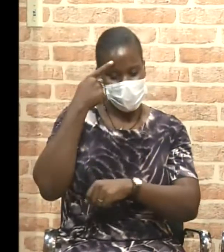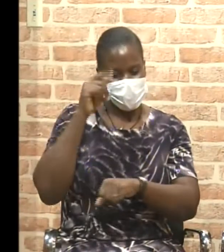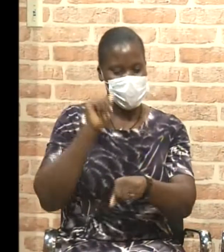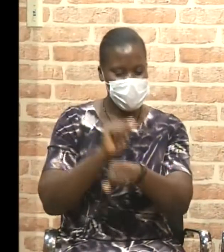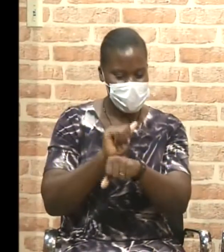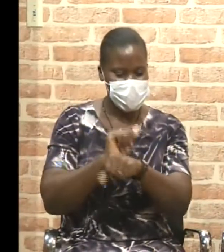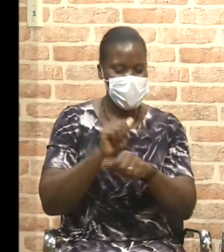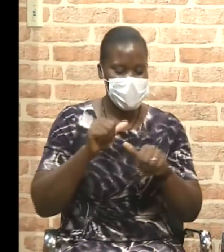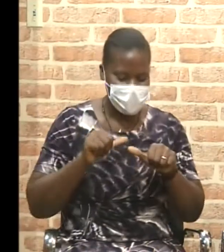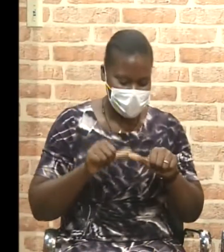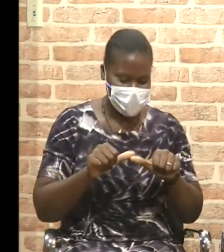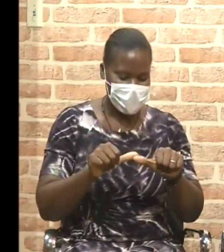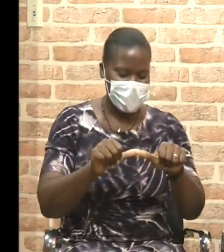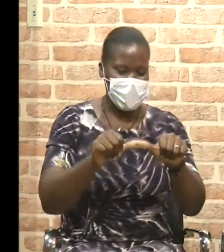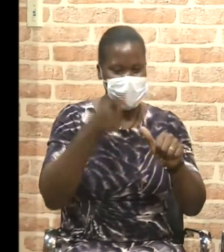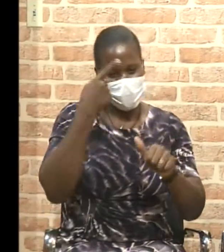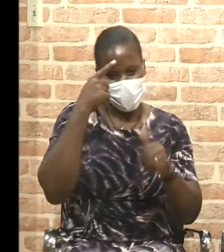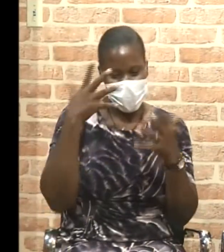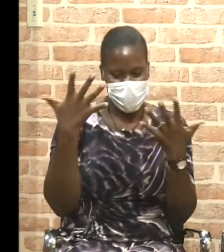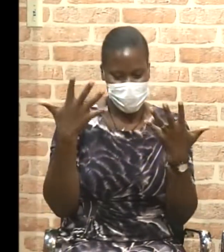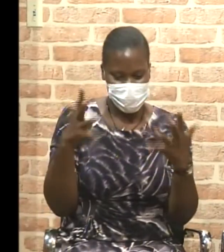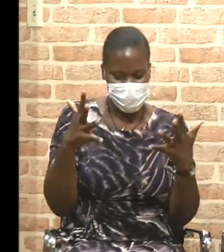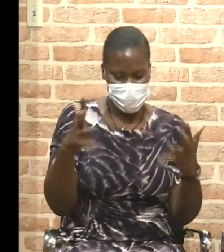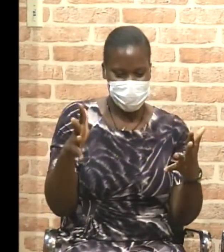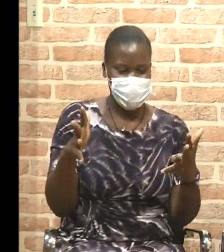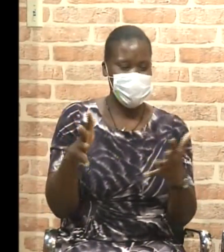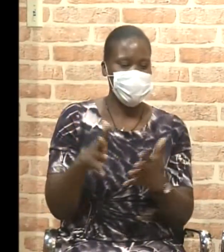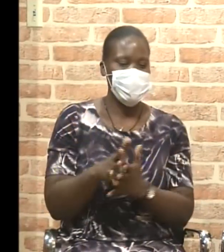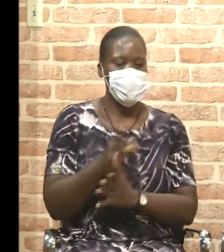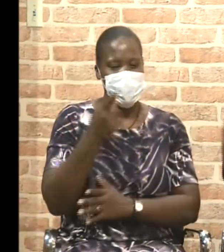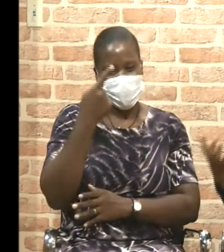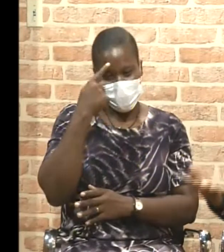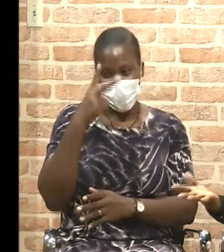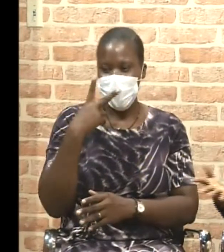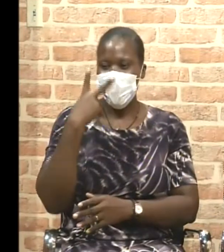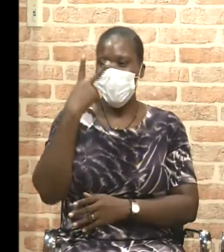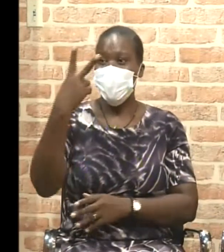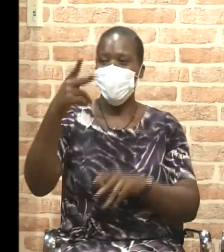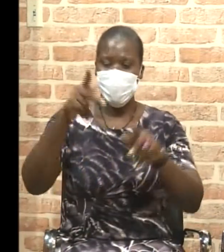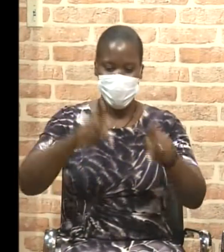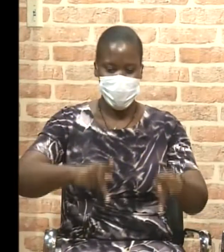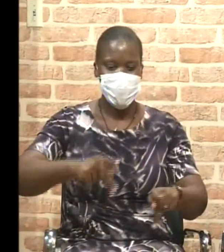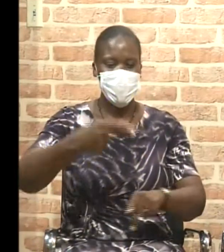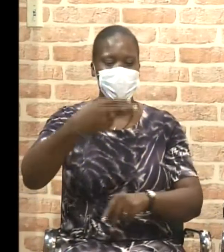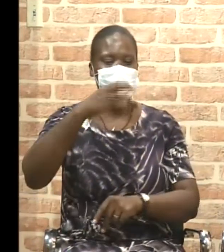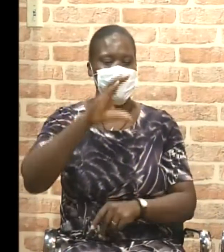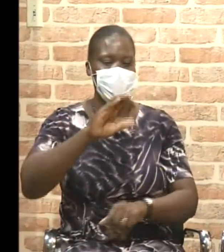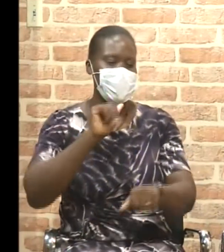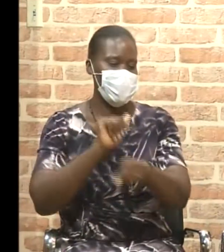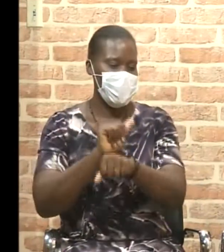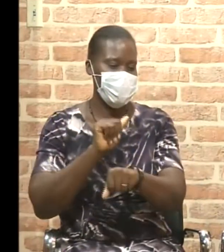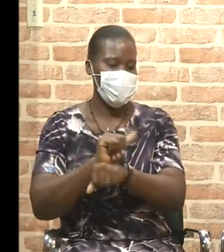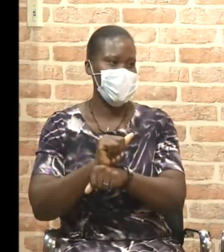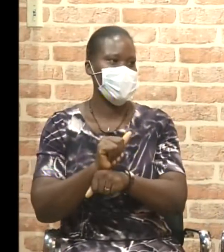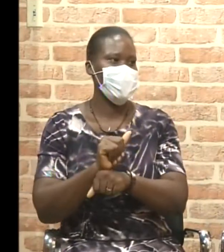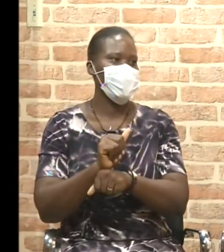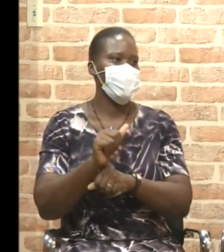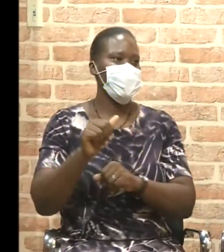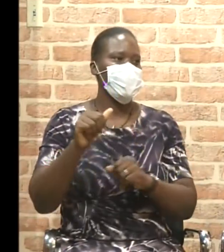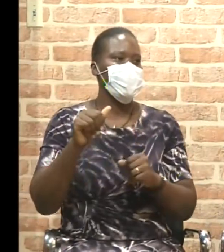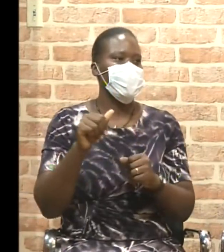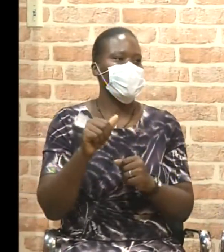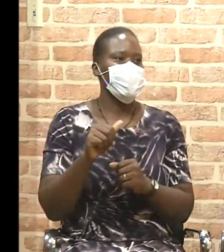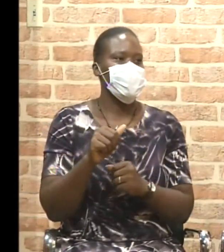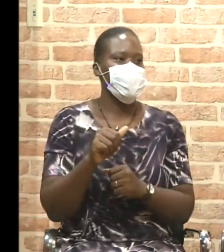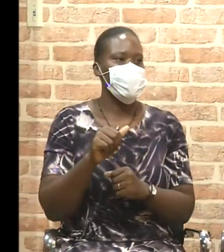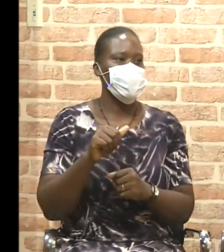lui aboutir parce que moi bien envie d'aller dans l'institution pour moi, mon handicapé qui a travaillé, qui a bail l'État service. Comme préciser pour nous matin,